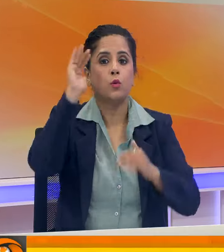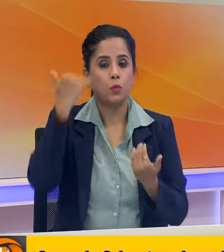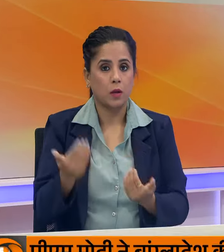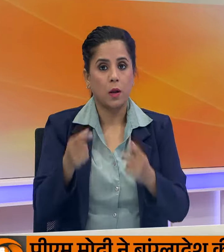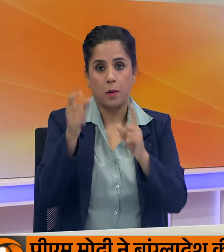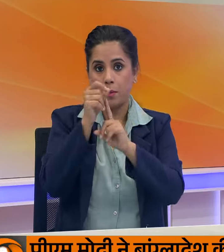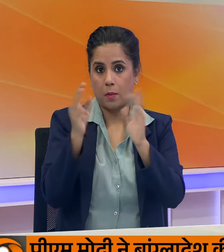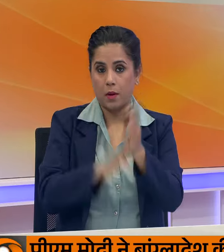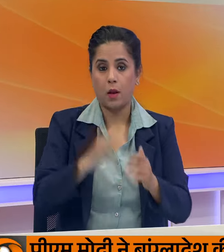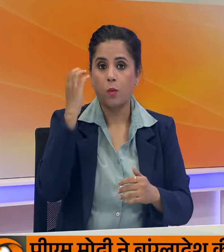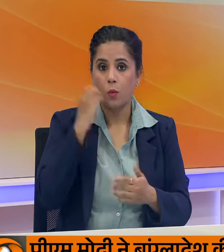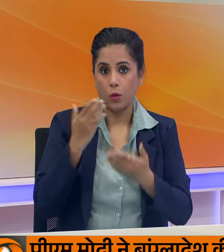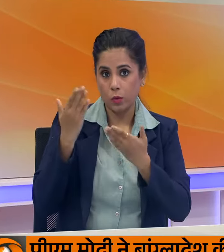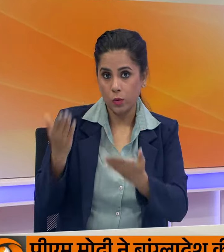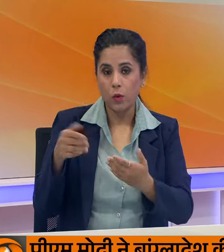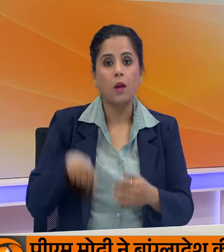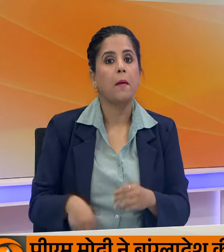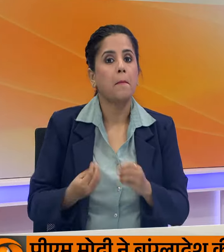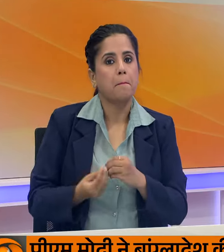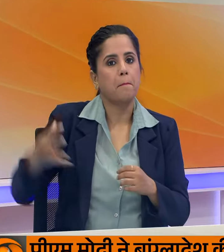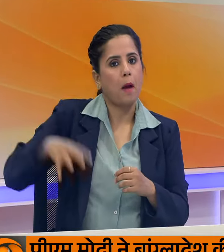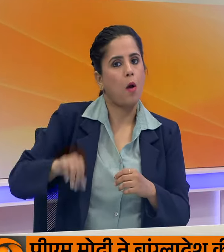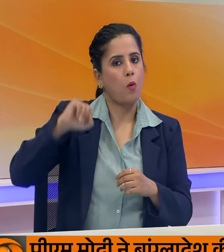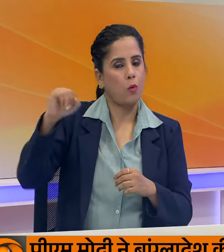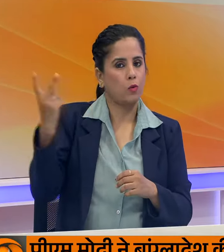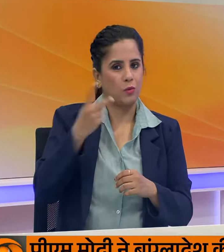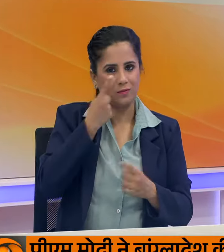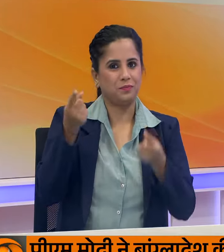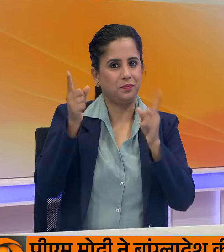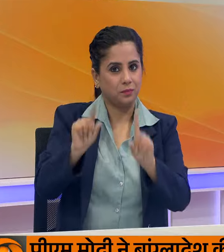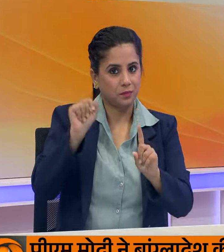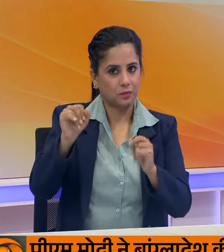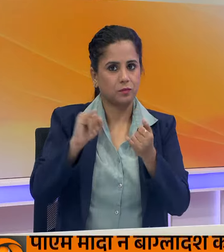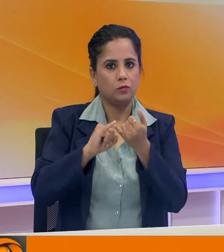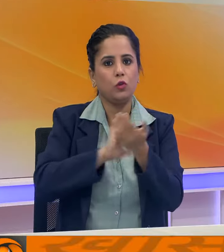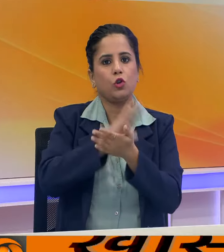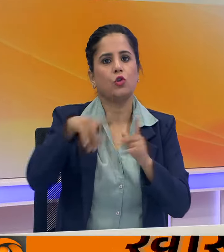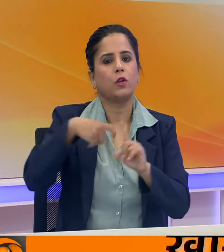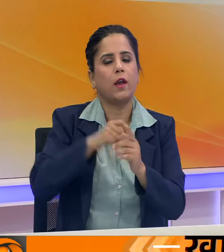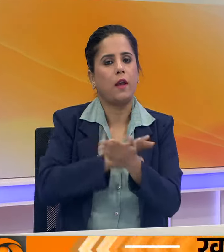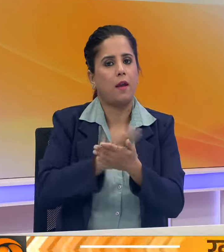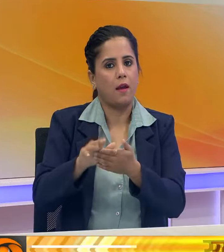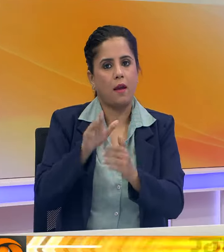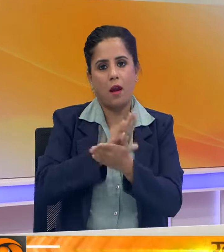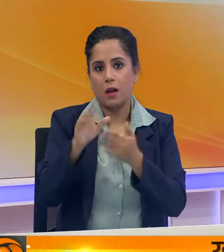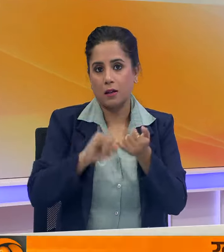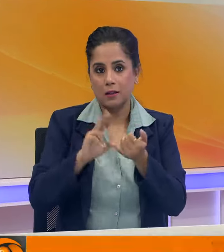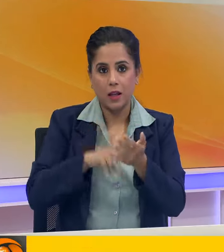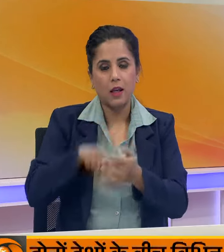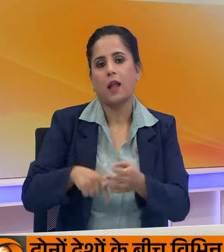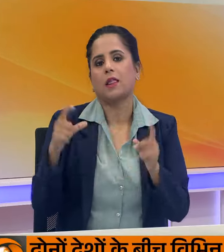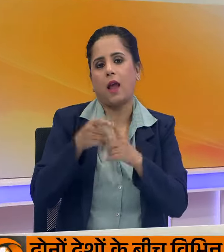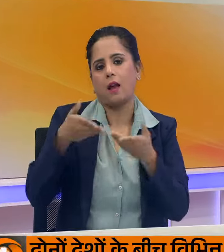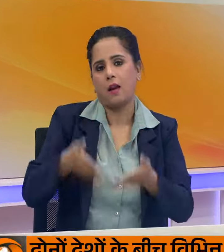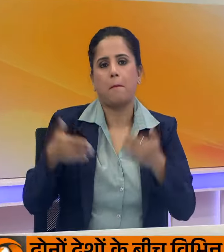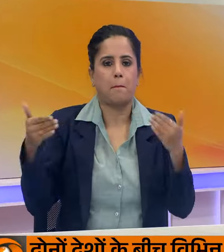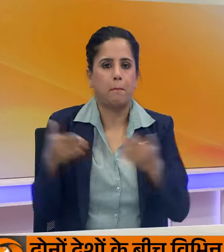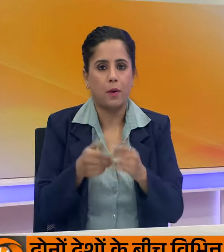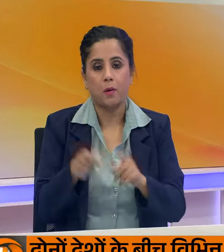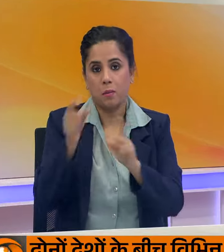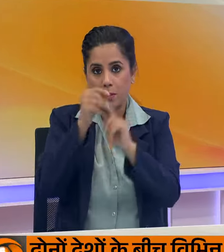प्रधानमंत्री नरेंद्र मोदी ने बांग्लादेश की अपनी समकक्ष शेख हसीना से नई दिल्ली में मुलाकात की